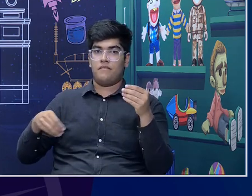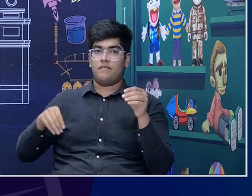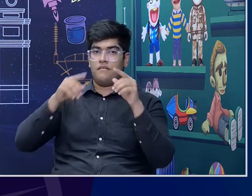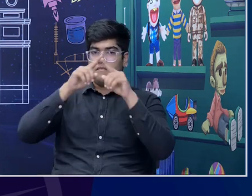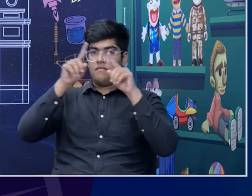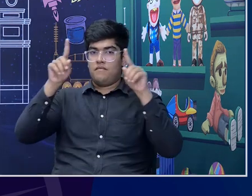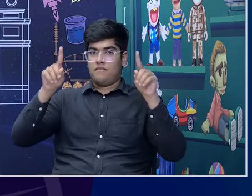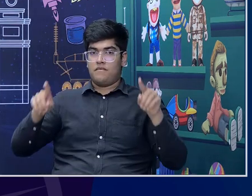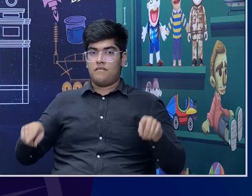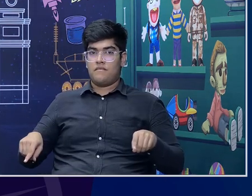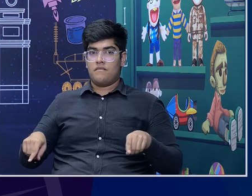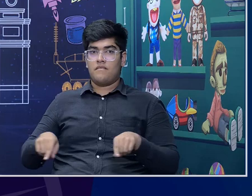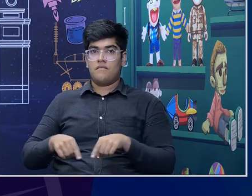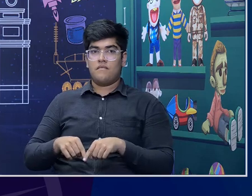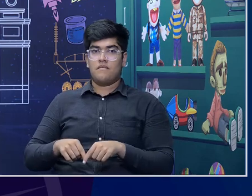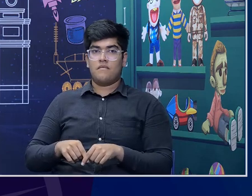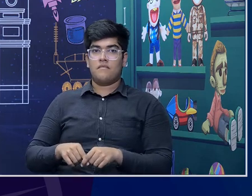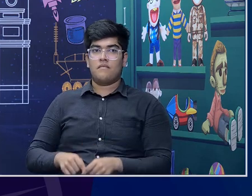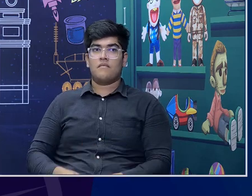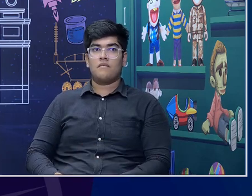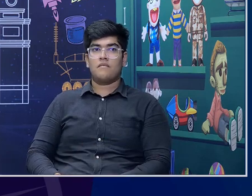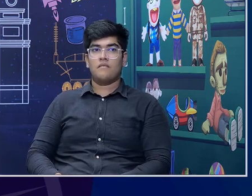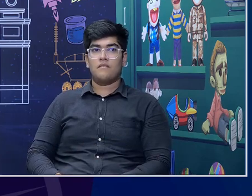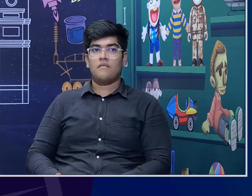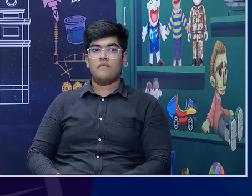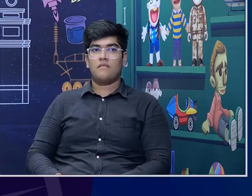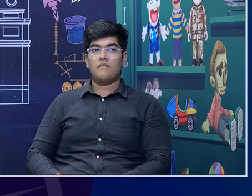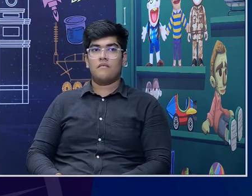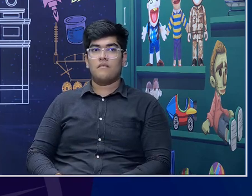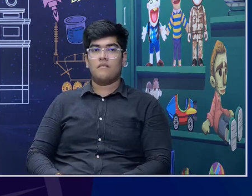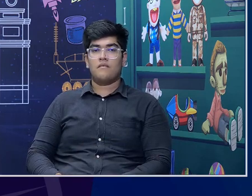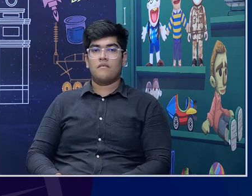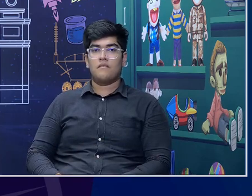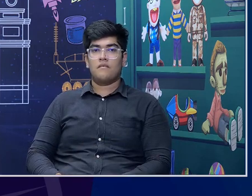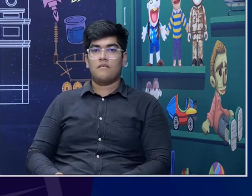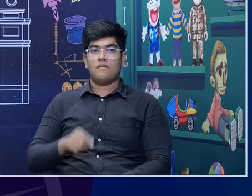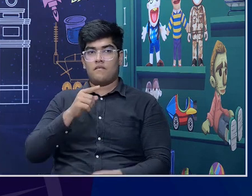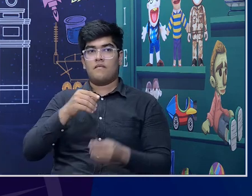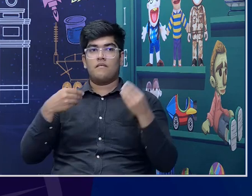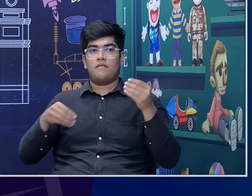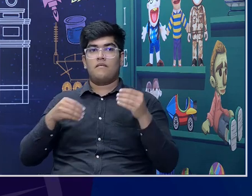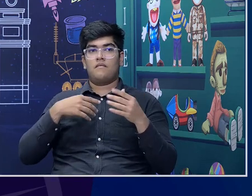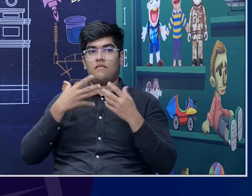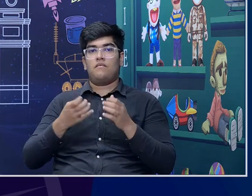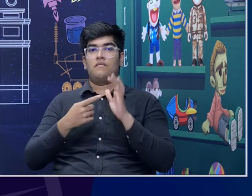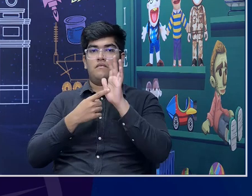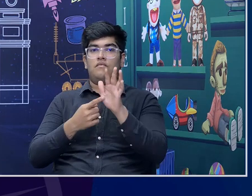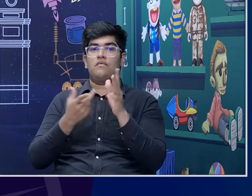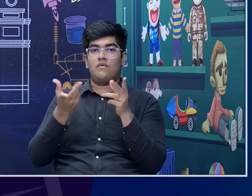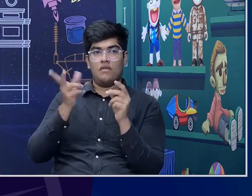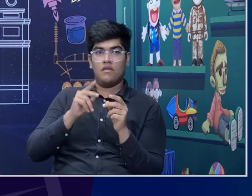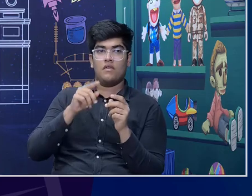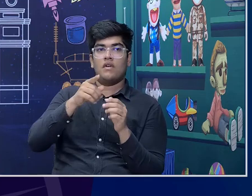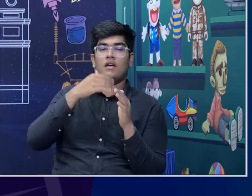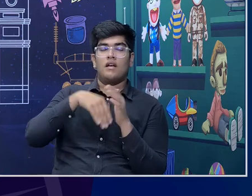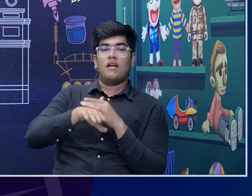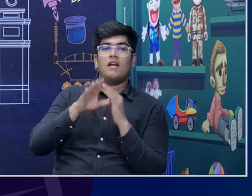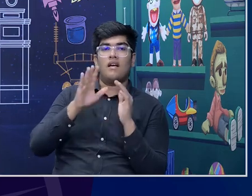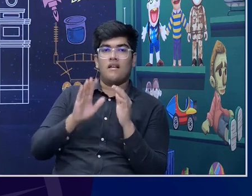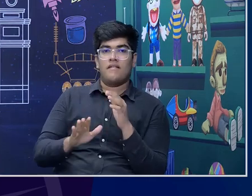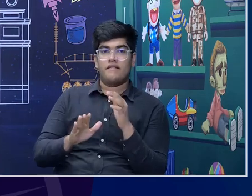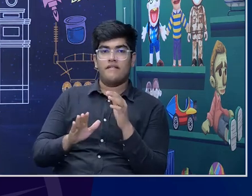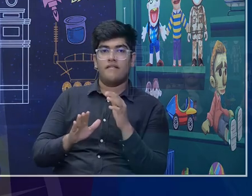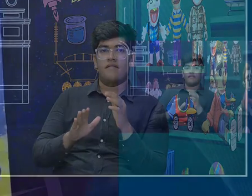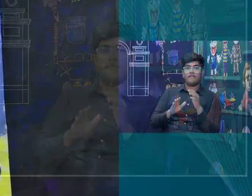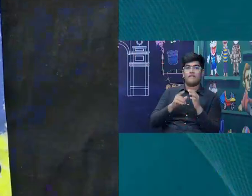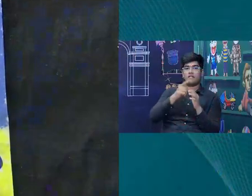देते